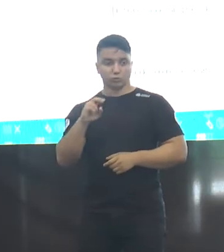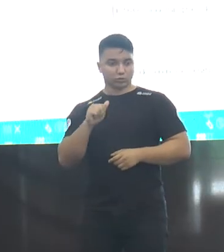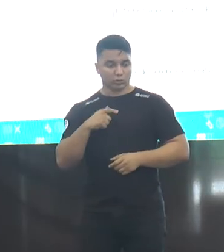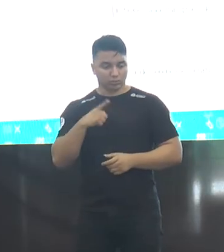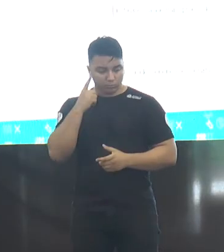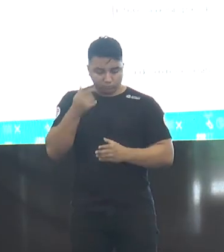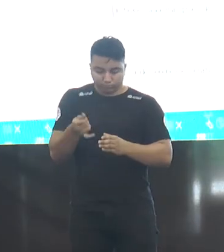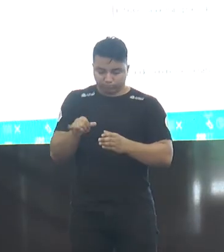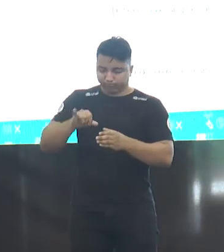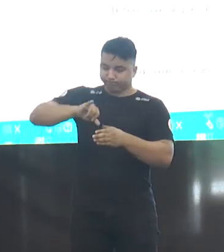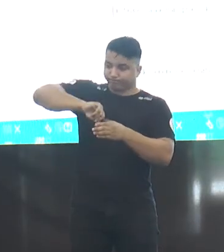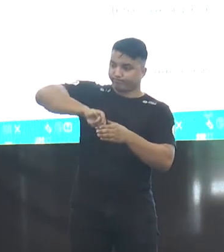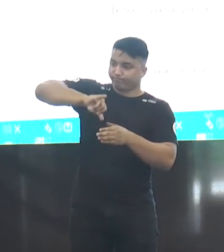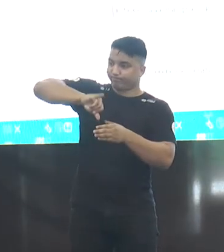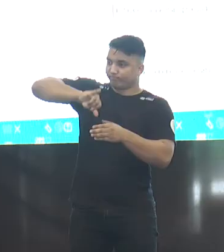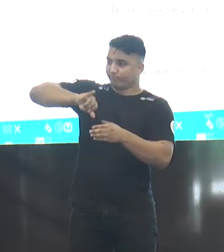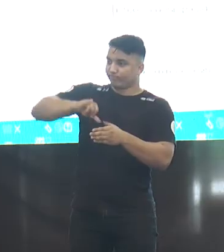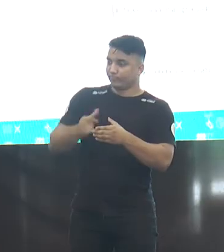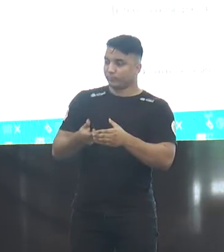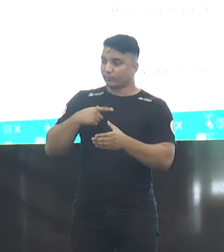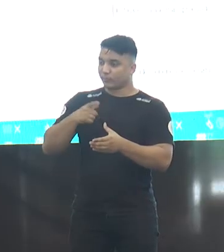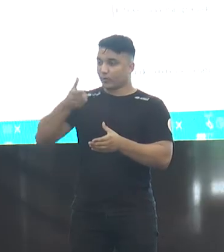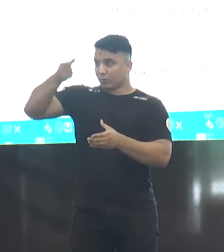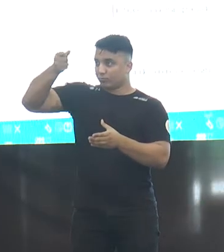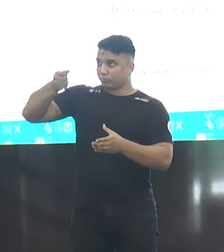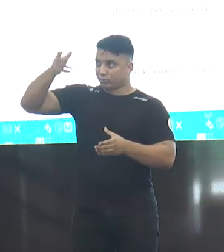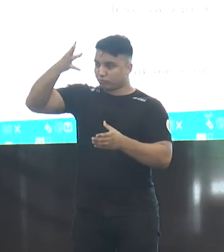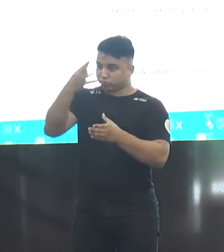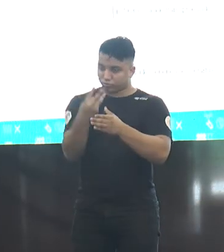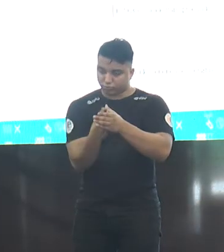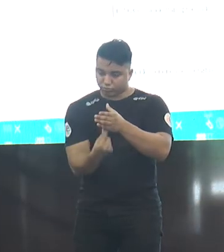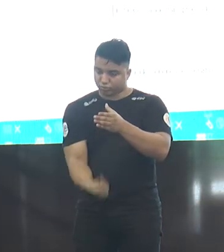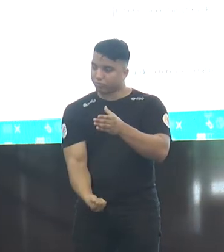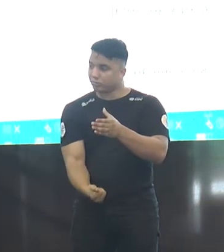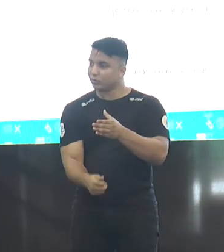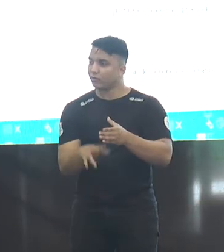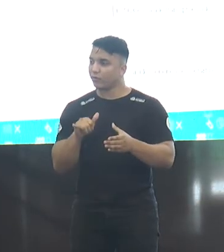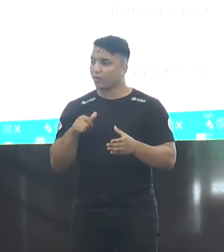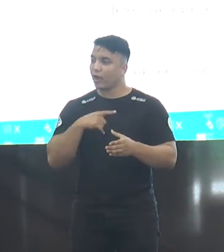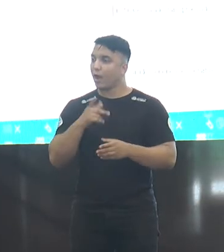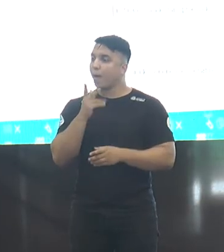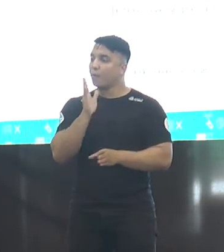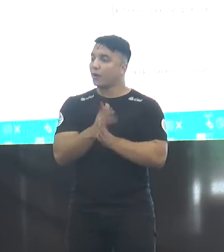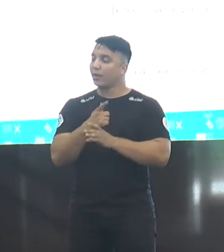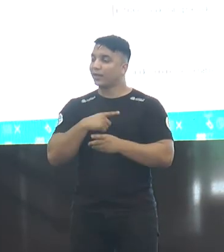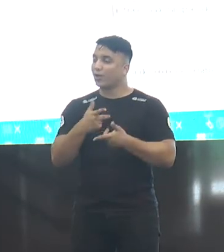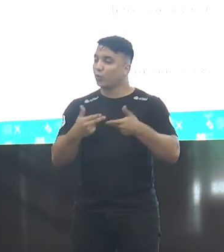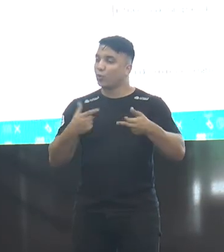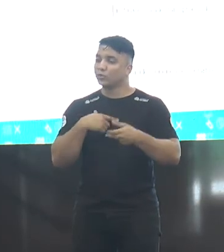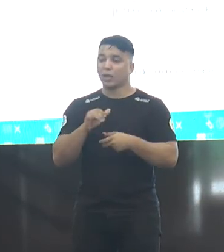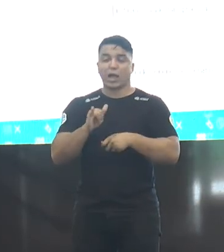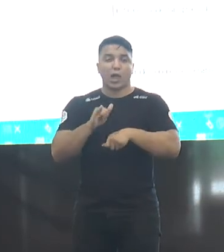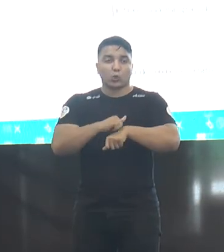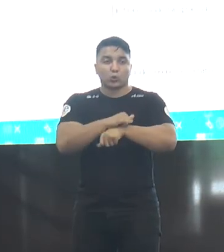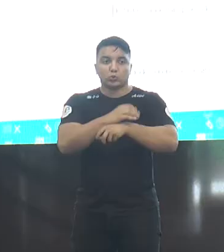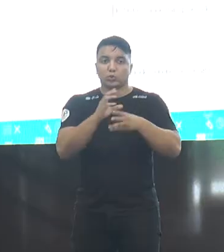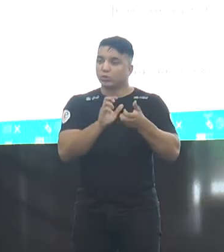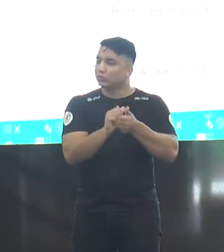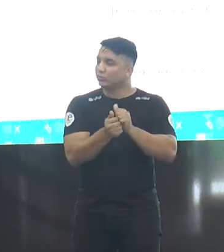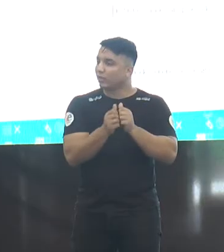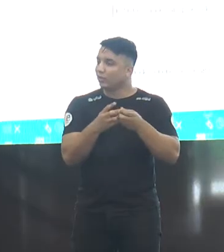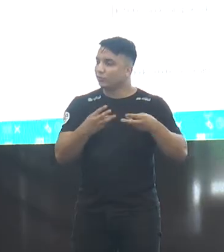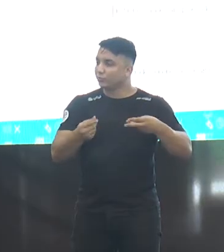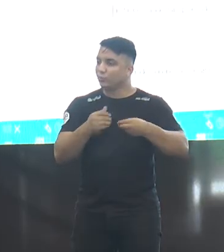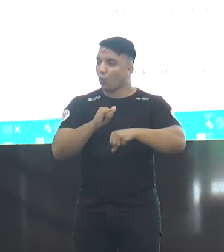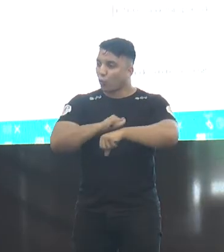parada, você vai lá e bota soda cáustica. A soda cáustica reage com a gordura. Gente, quem aqui é do interior,